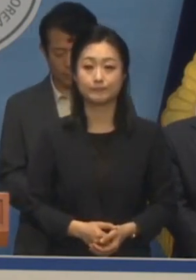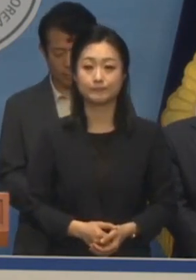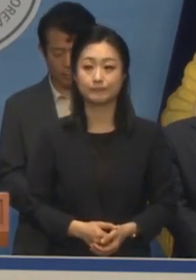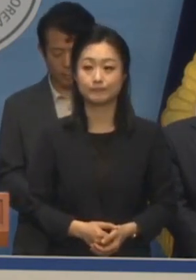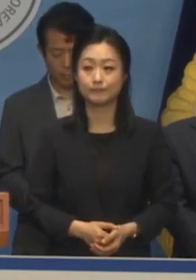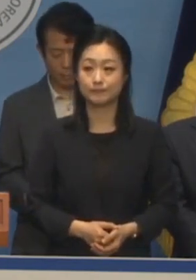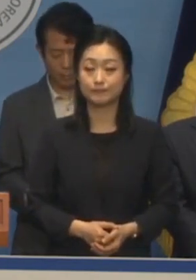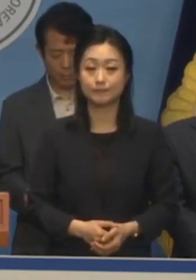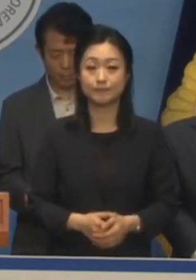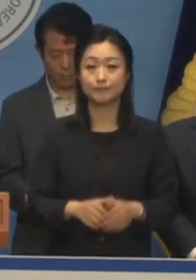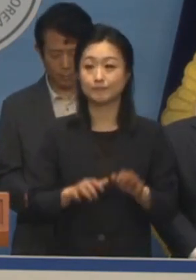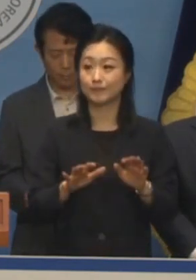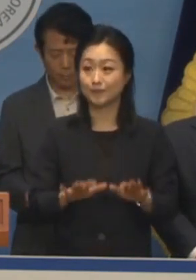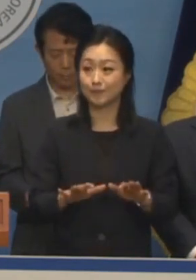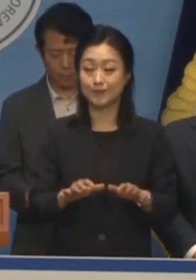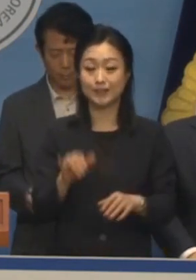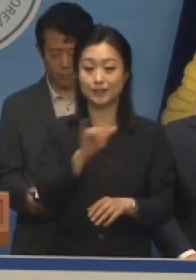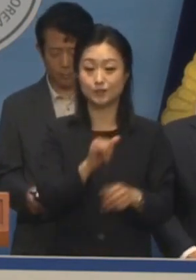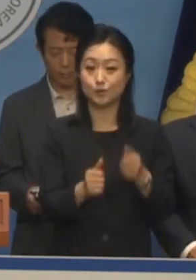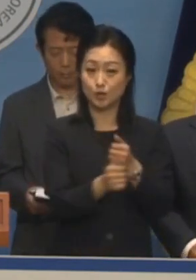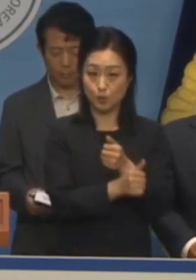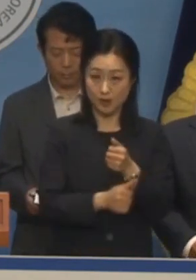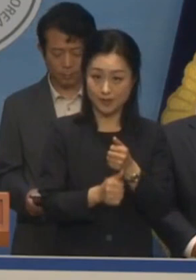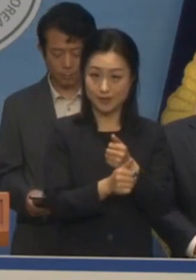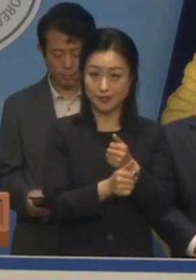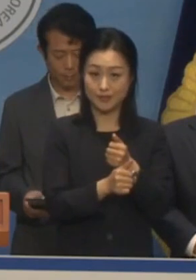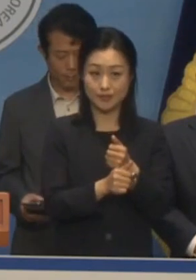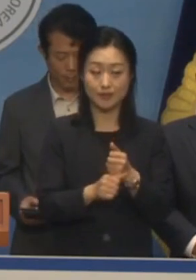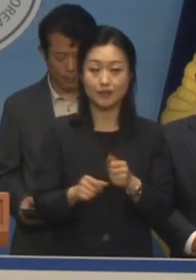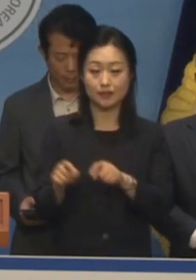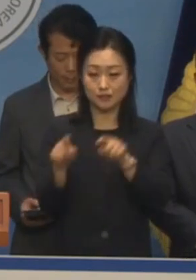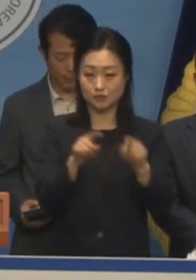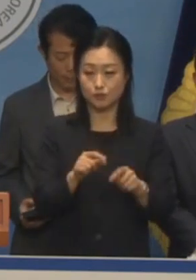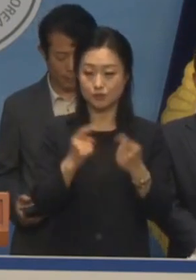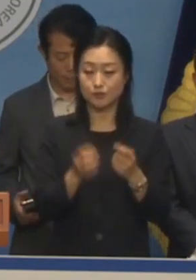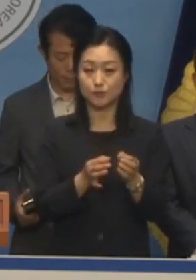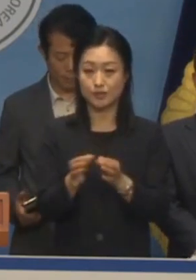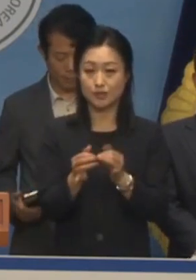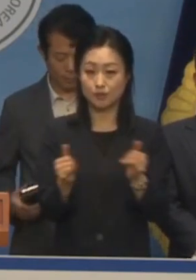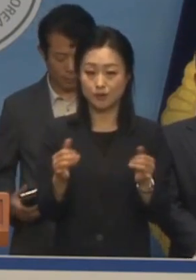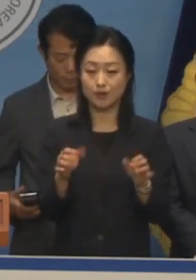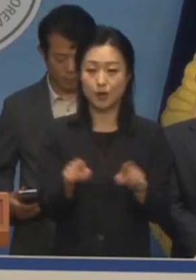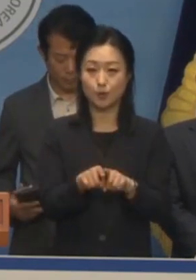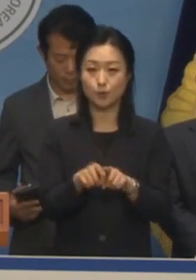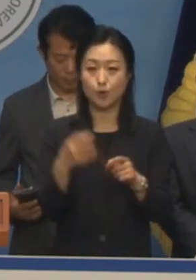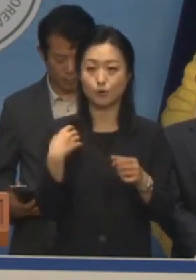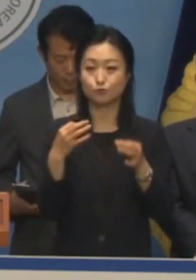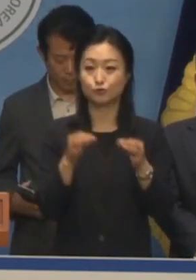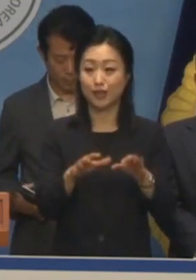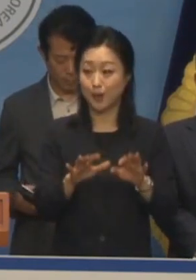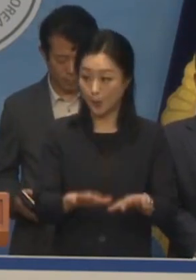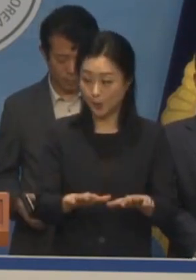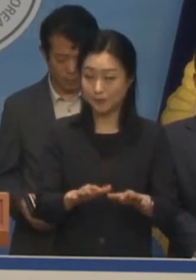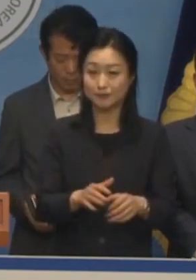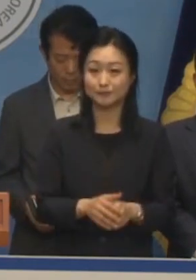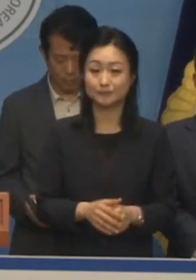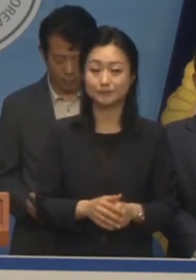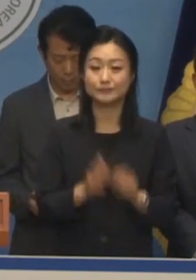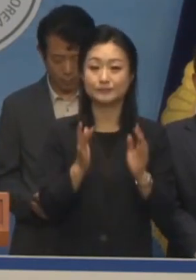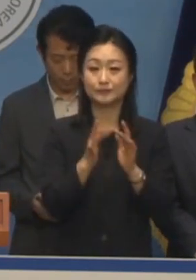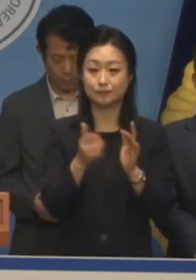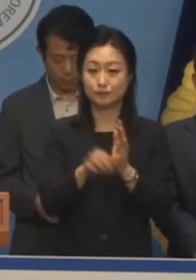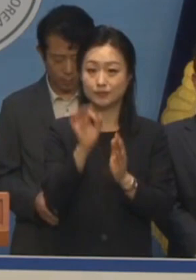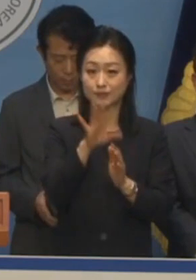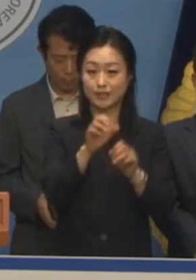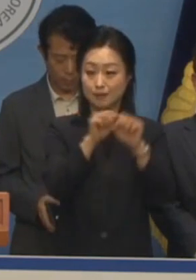네, 이상으로 을지로위원회와 전국소상공인위원회가 공동 주최한 온라인 플랫폼 제정